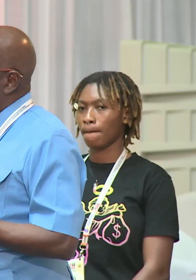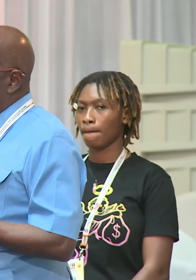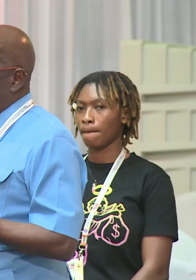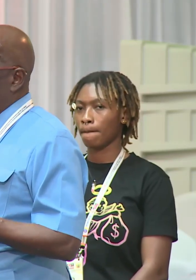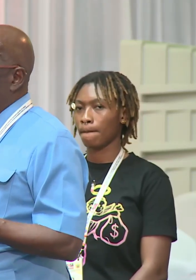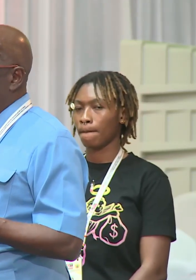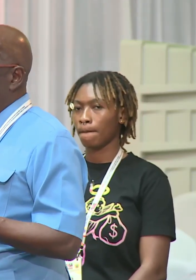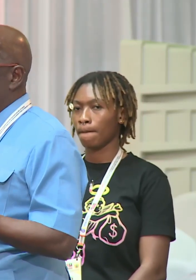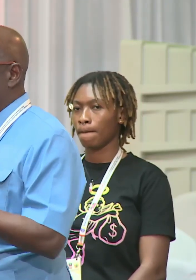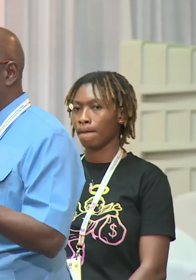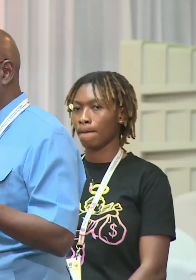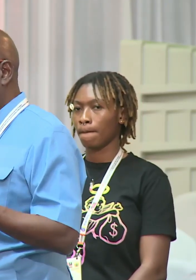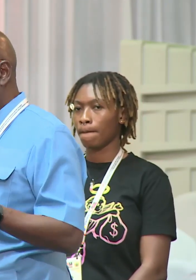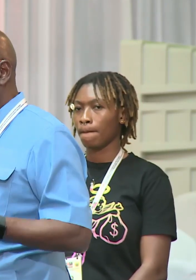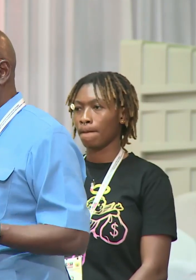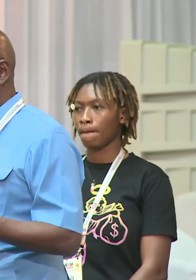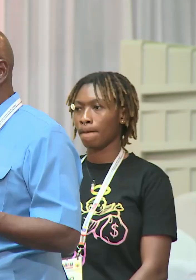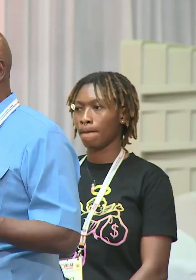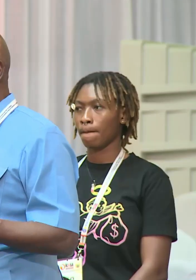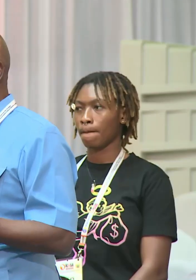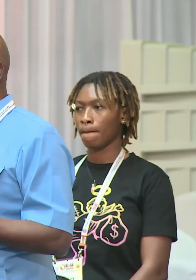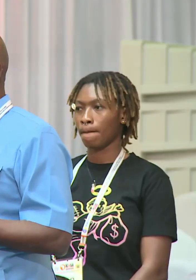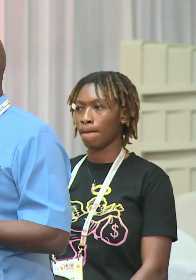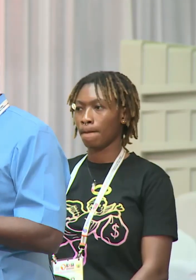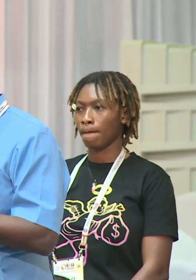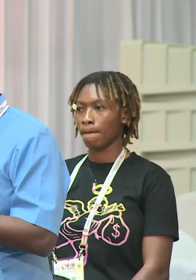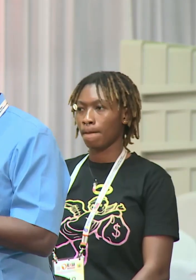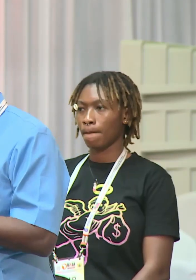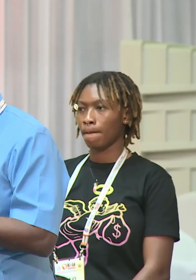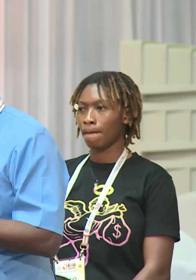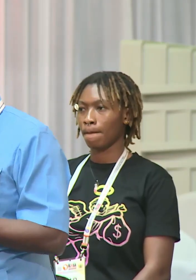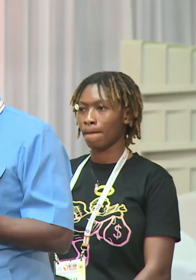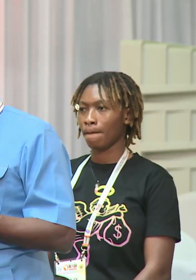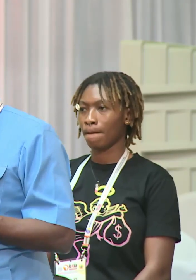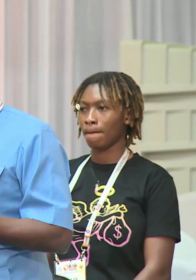comment pensez-vous nous aider, nous, les pays à